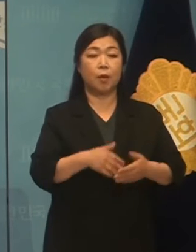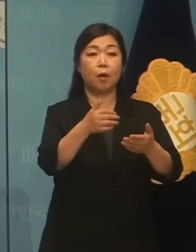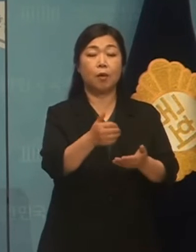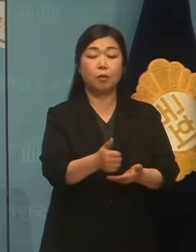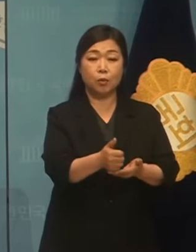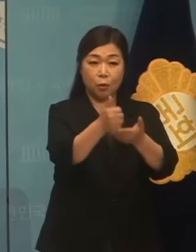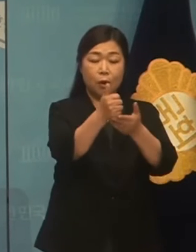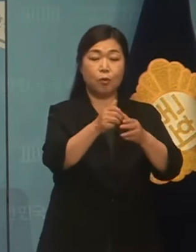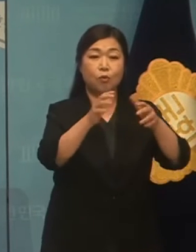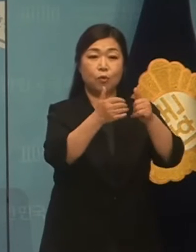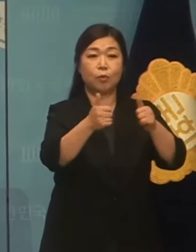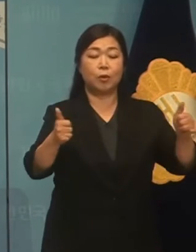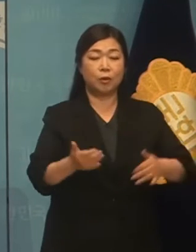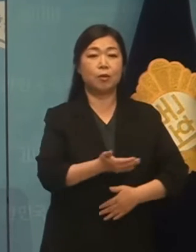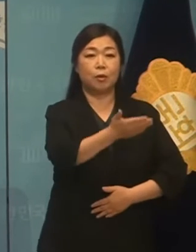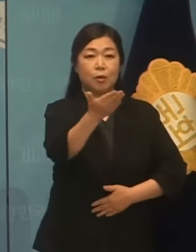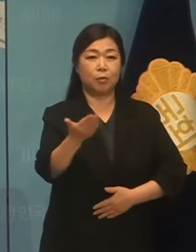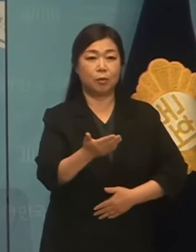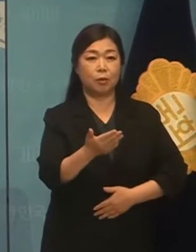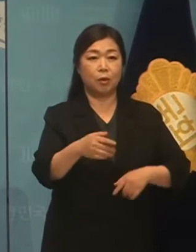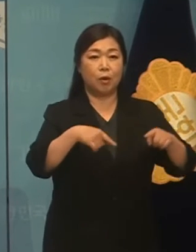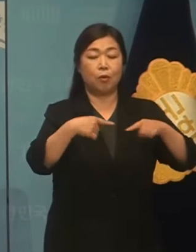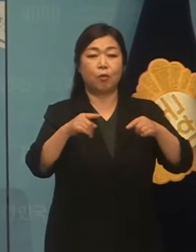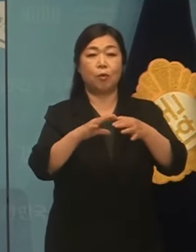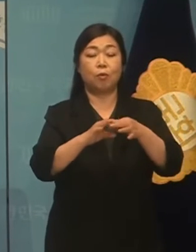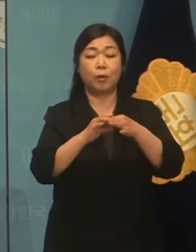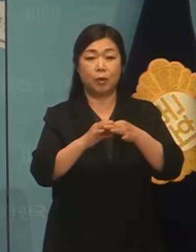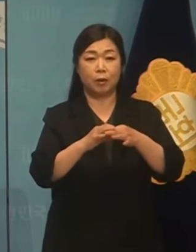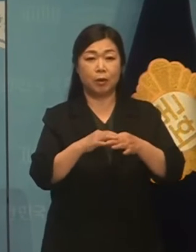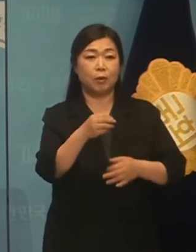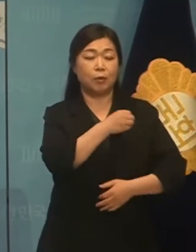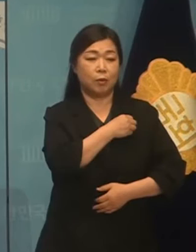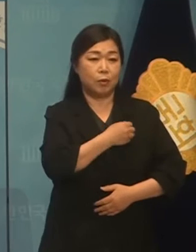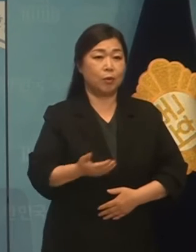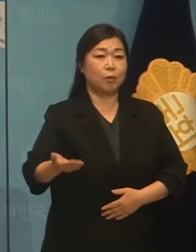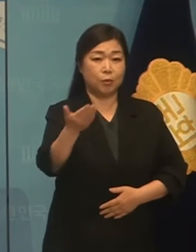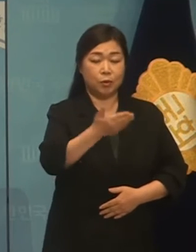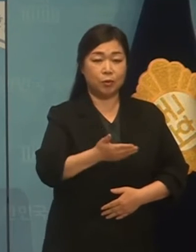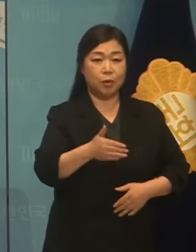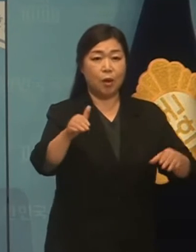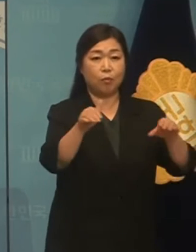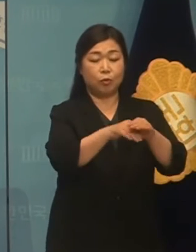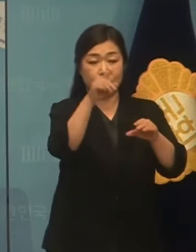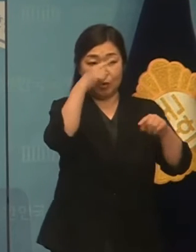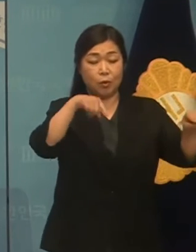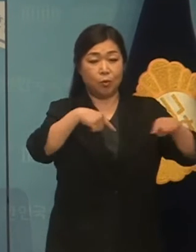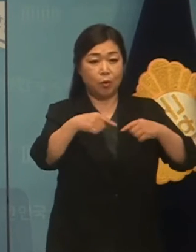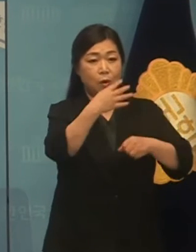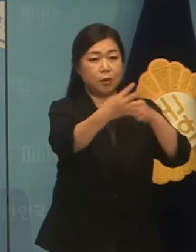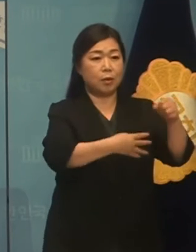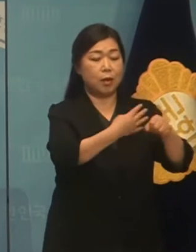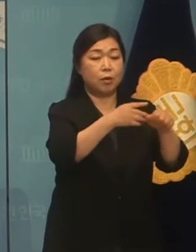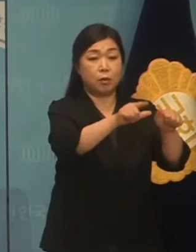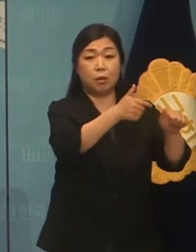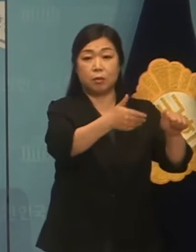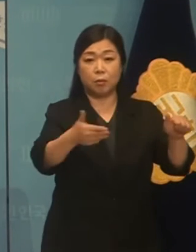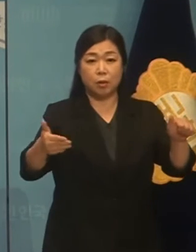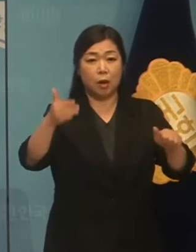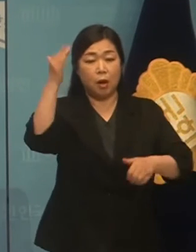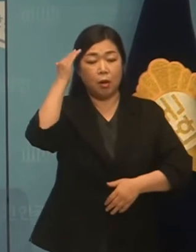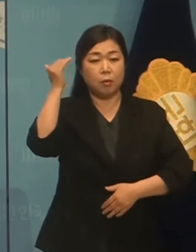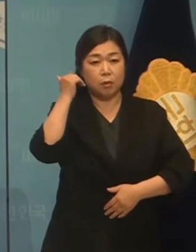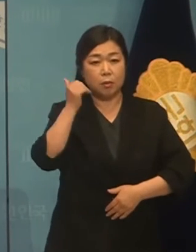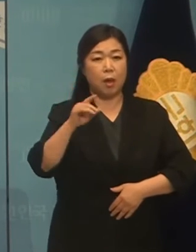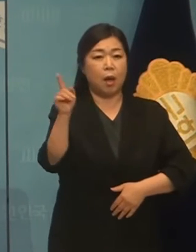존경하는 국민 여러분, 당원 동지 여러분, 문재인 정권 4년이 지난 지금 대한민국은 한